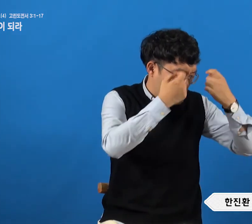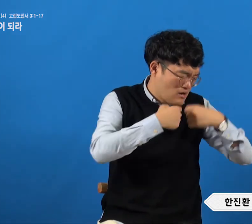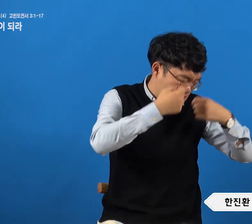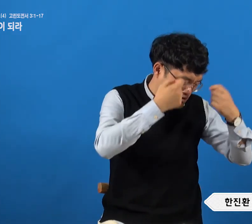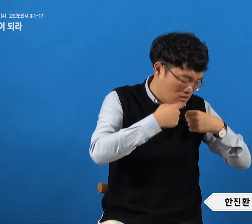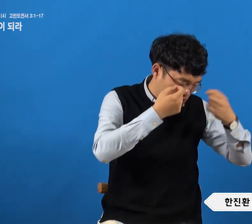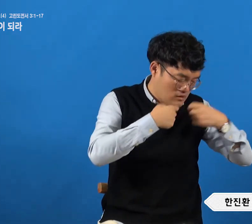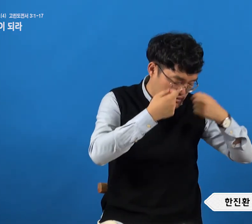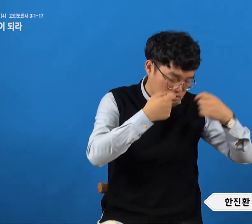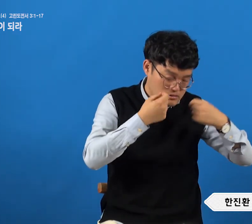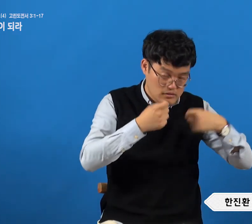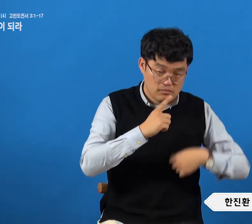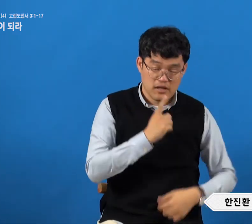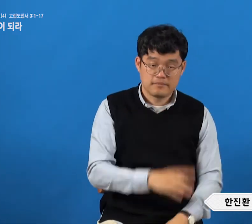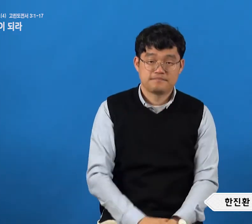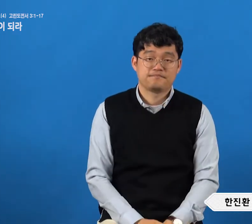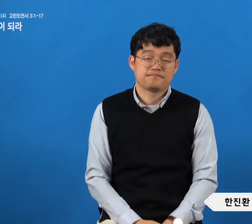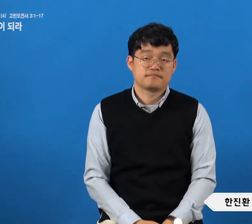합니다.